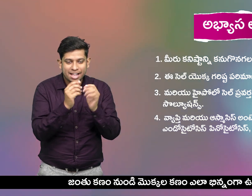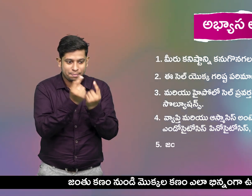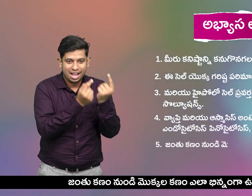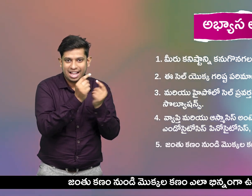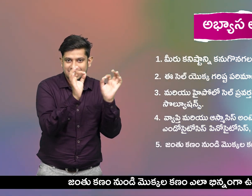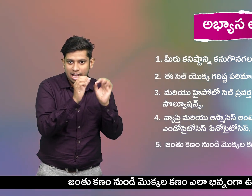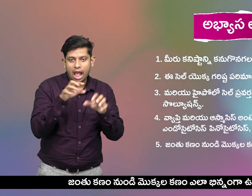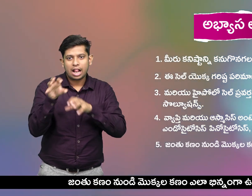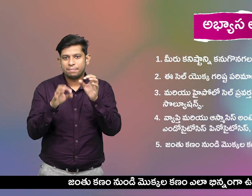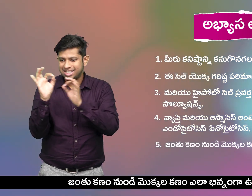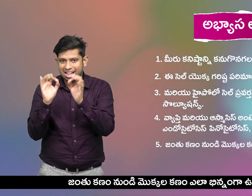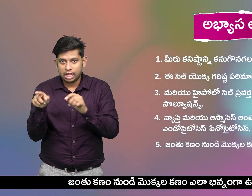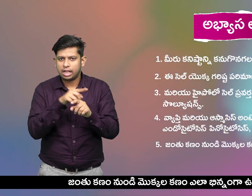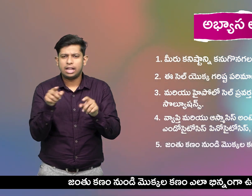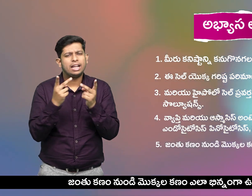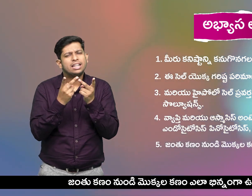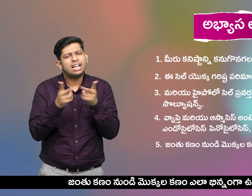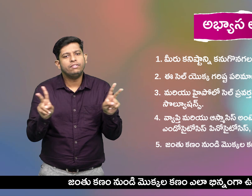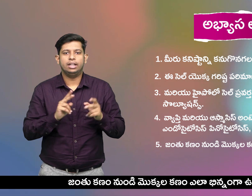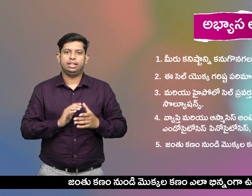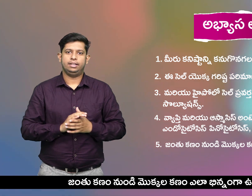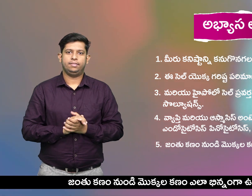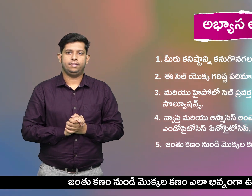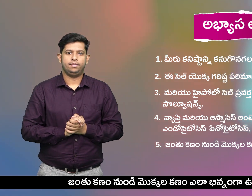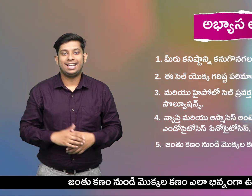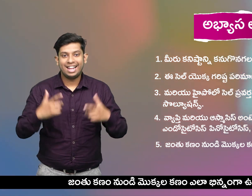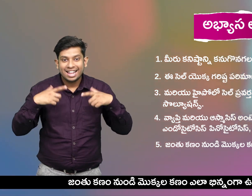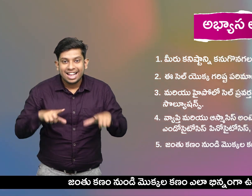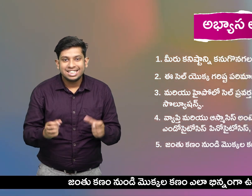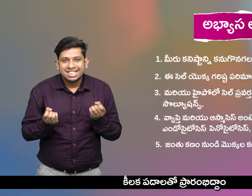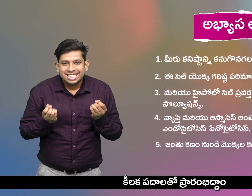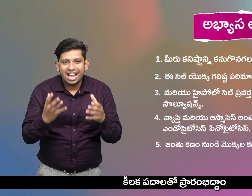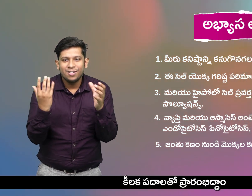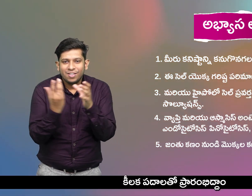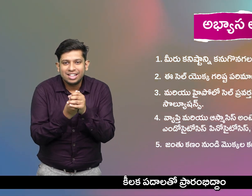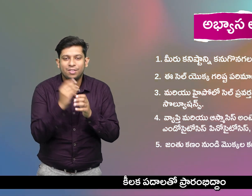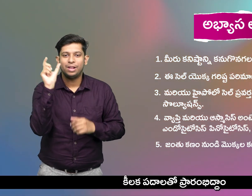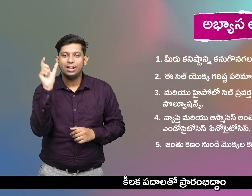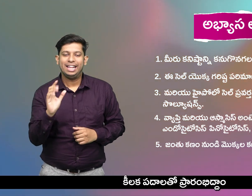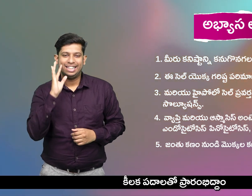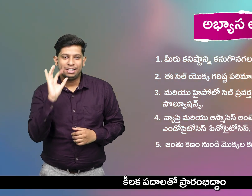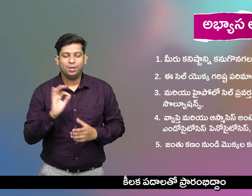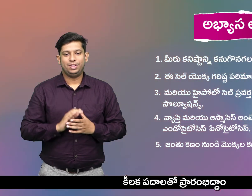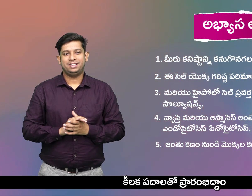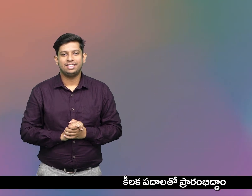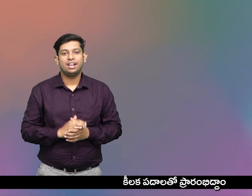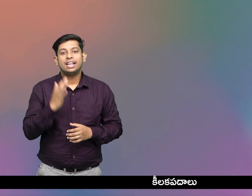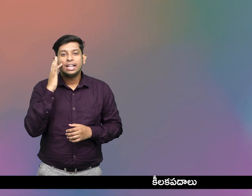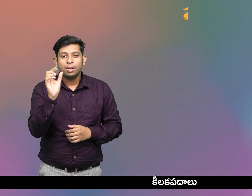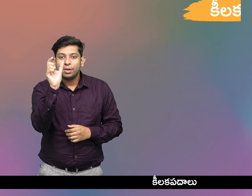కణం నుండి మొక్కల కణం ఎలా భిన్నంగా ఉంటుంది? కీలక పదాలతో ప్రారంభిద్దాం. కీలక